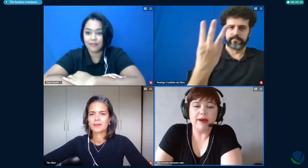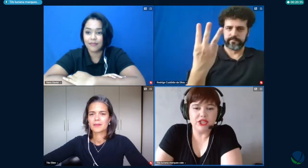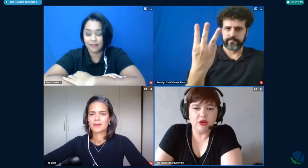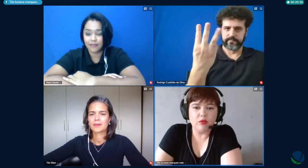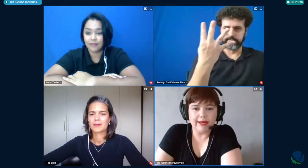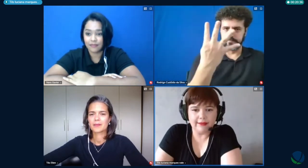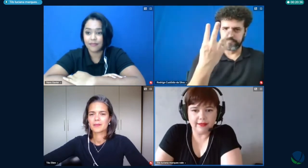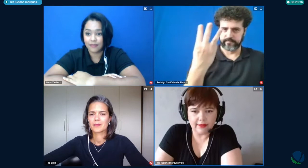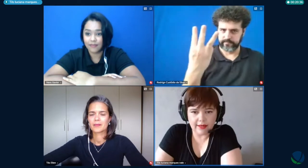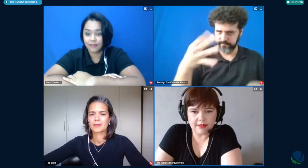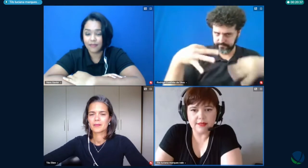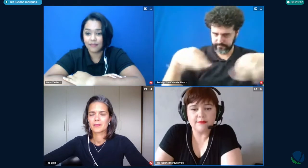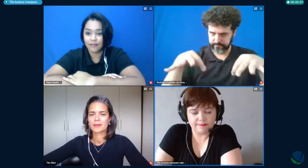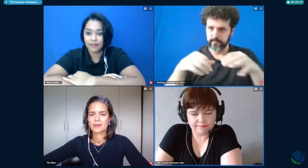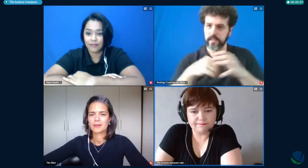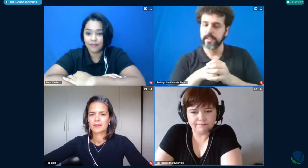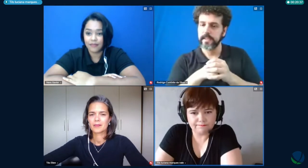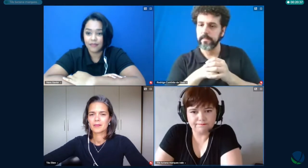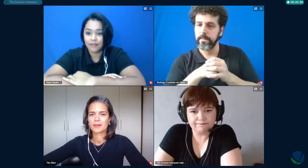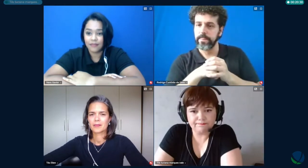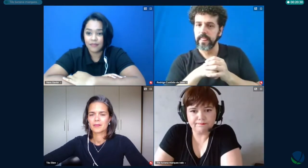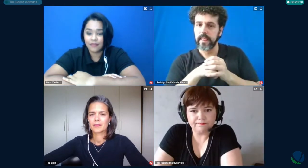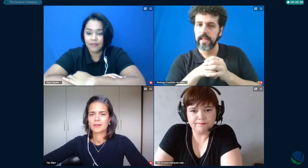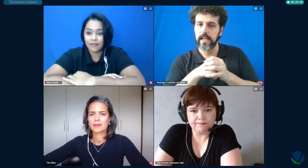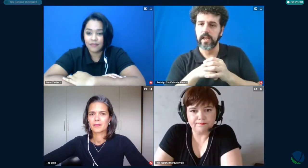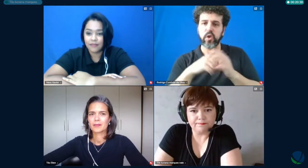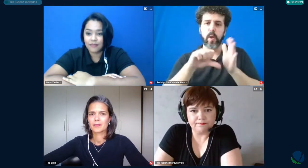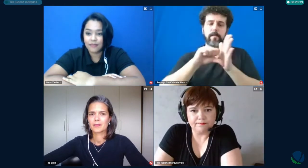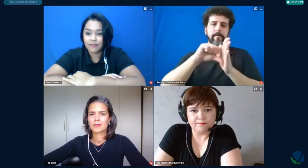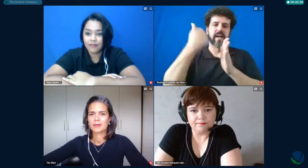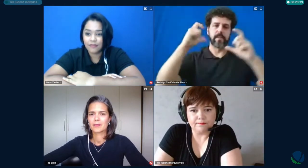Na página 43,